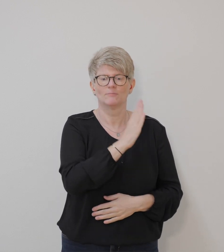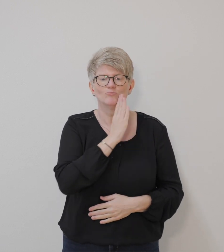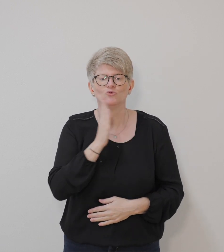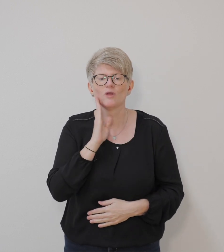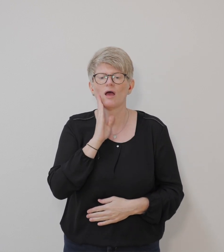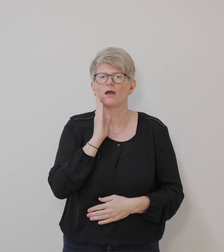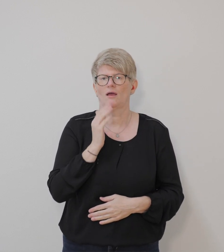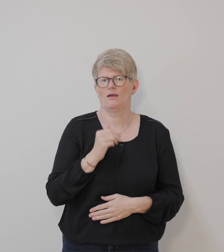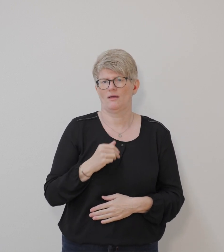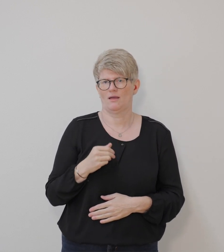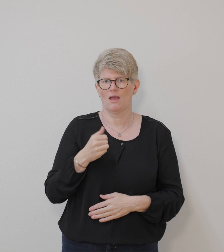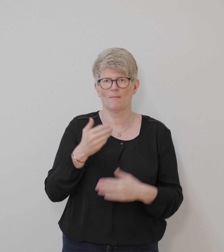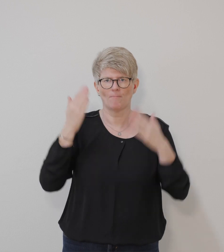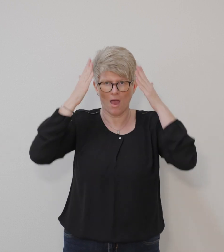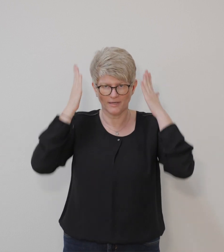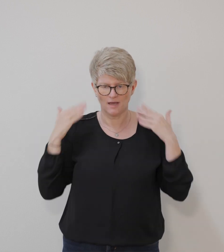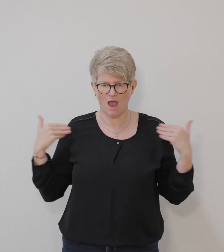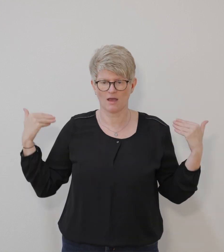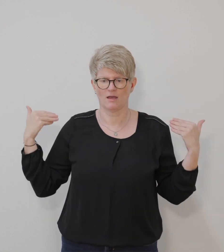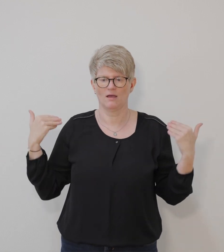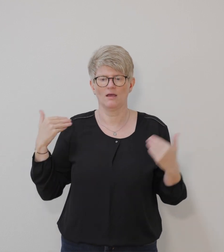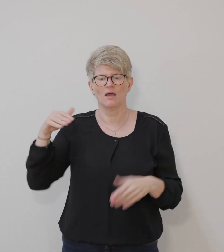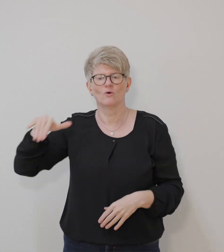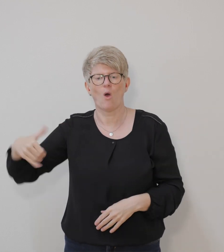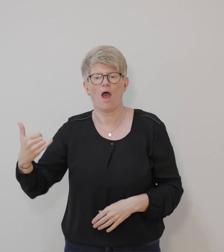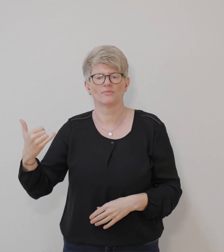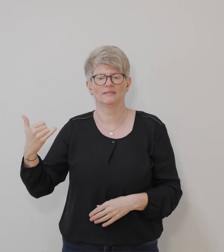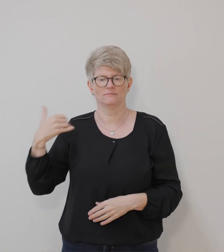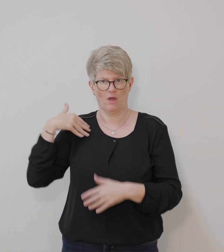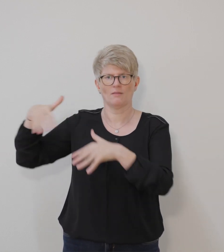Mutter, Maria Magdalena und Johannes waren da.